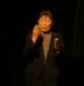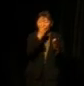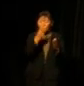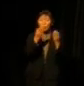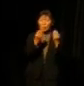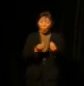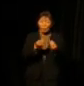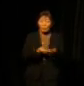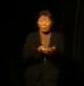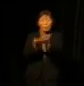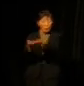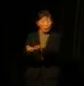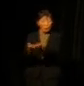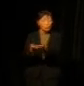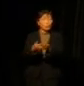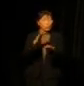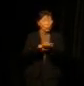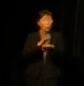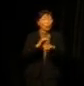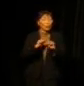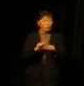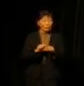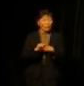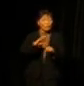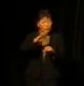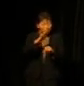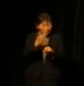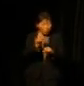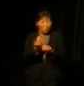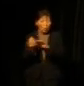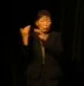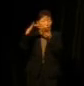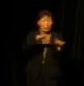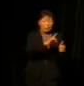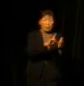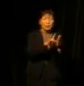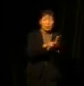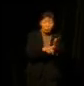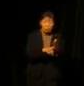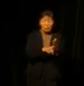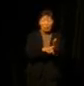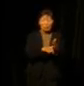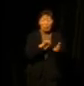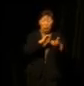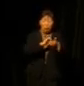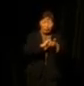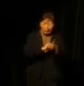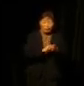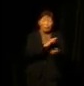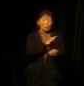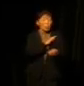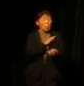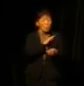ました。津波の時は、まず、必ずね、高いところに避難する。で、ここでね、あ